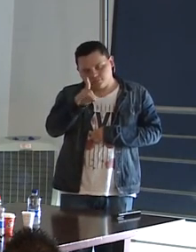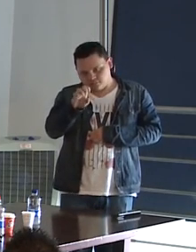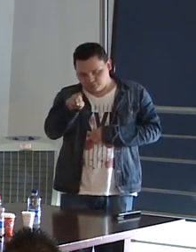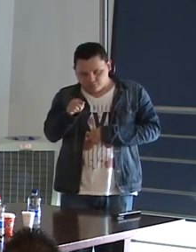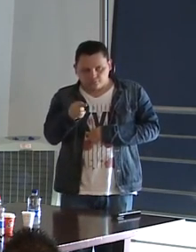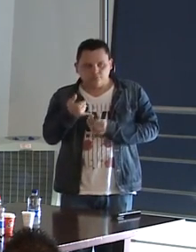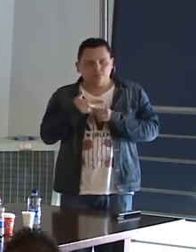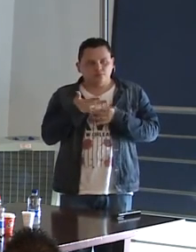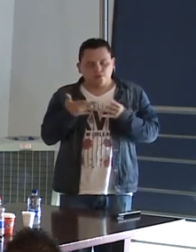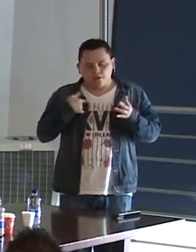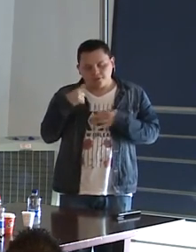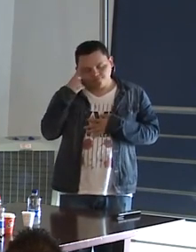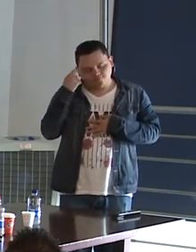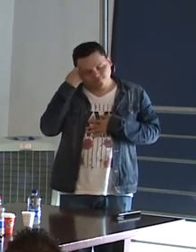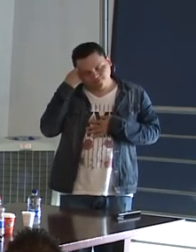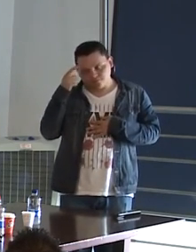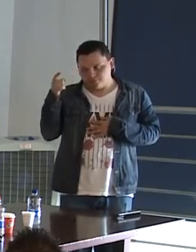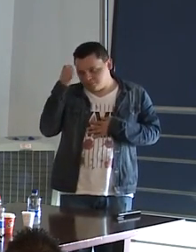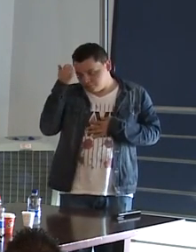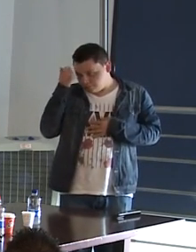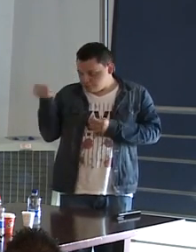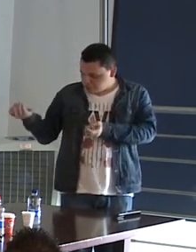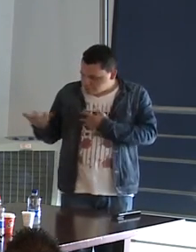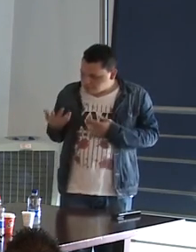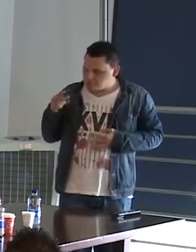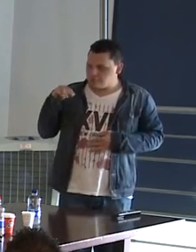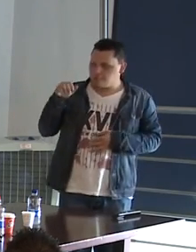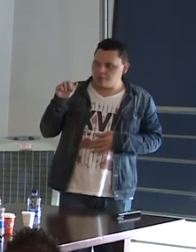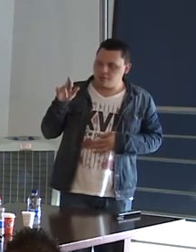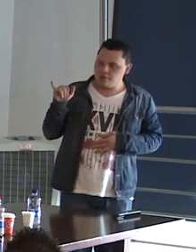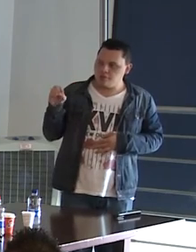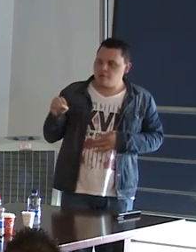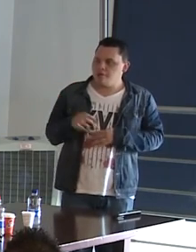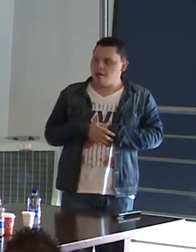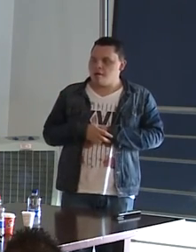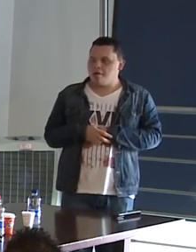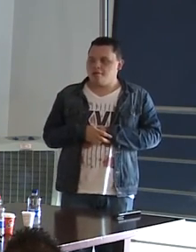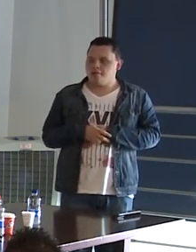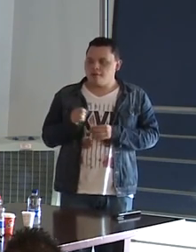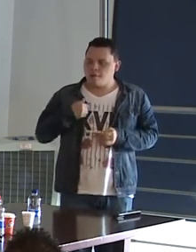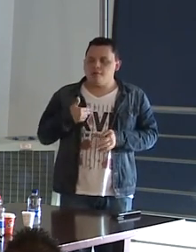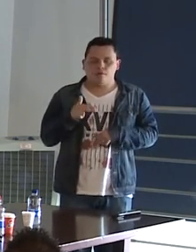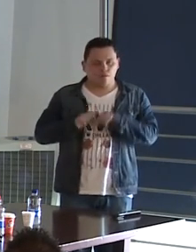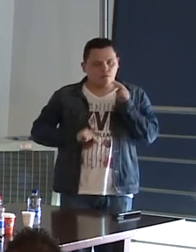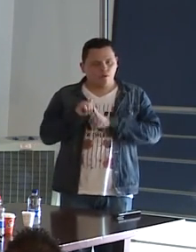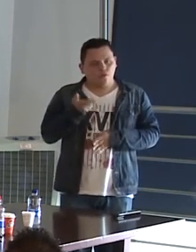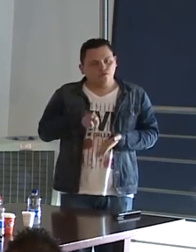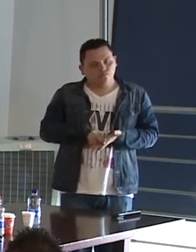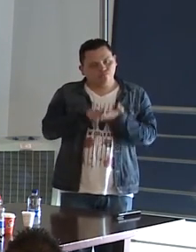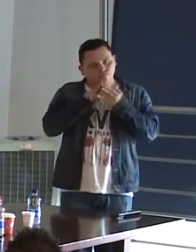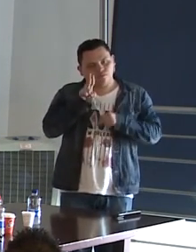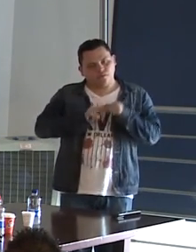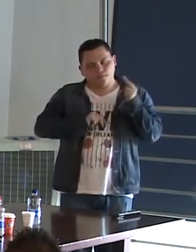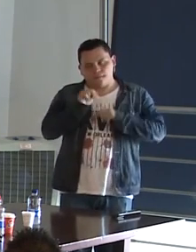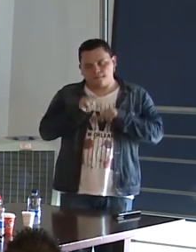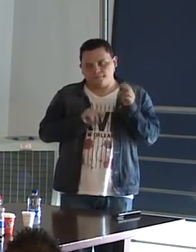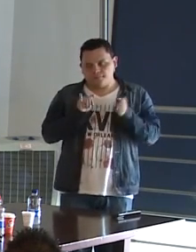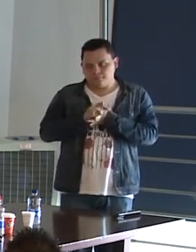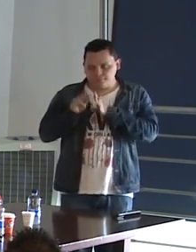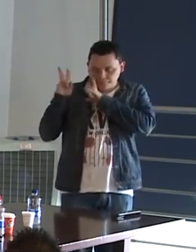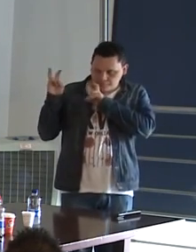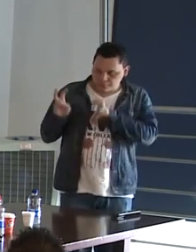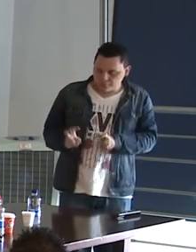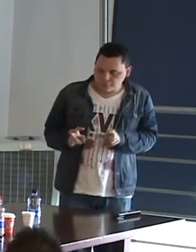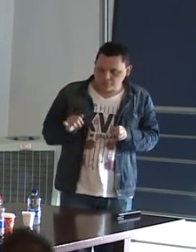y nos deja otro reto el profesor Mario. Ahí hay que seguir reconstruyendo. Esa es la misma investigación